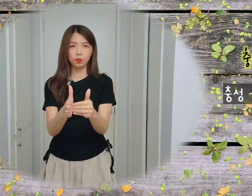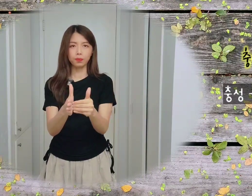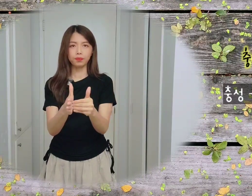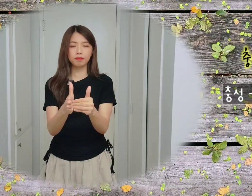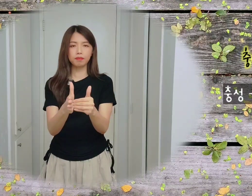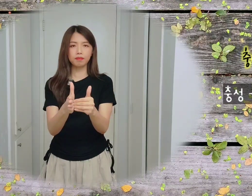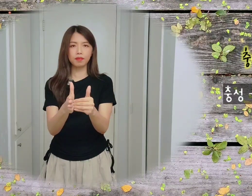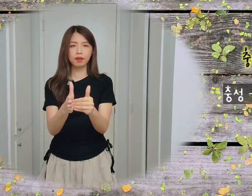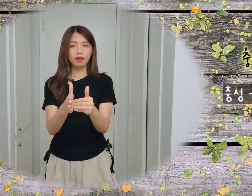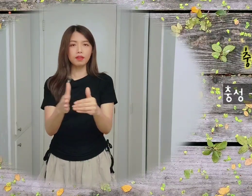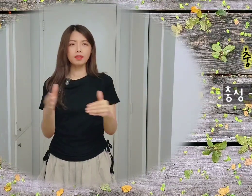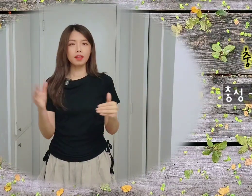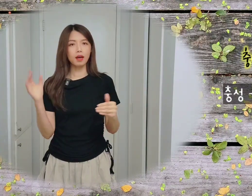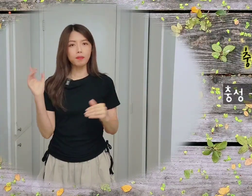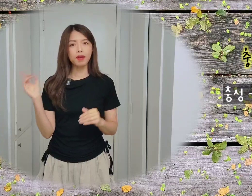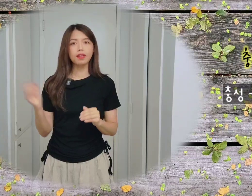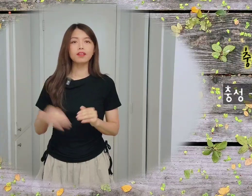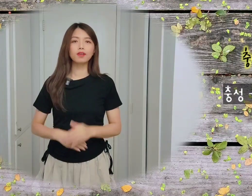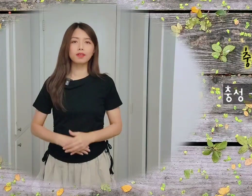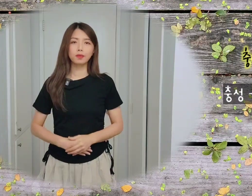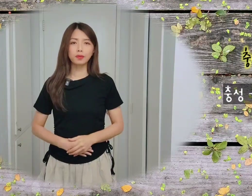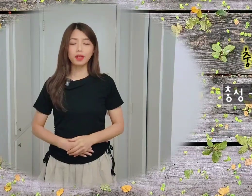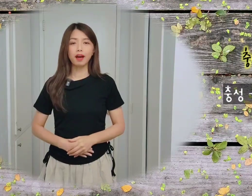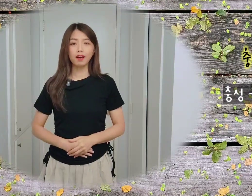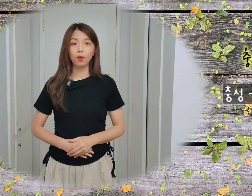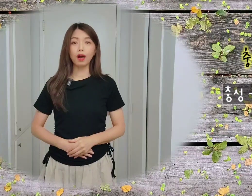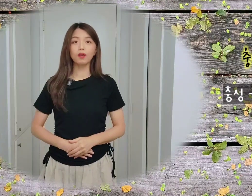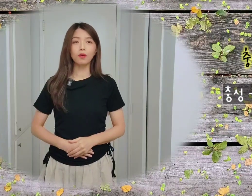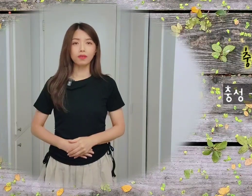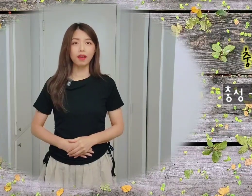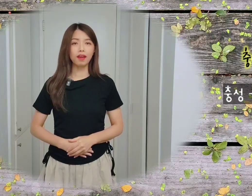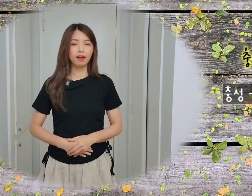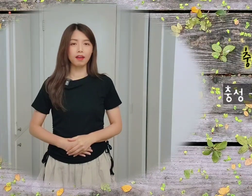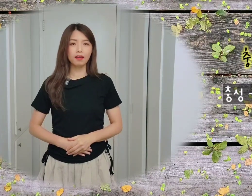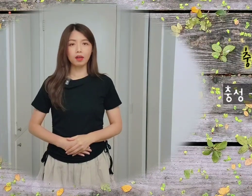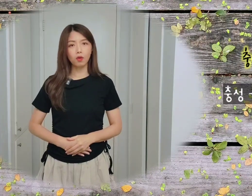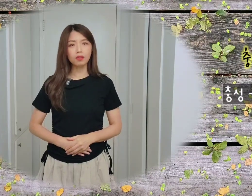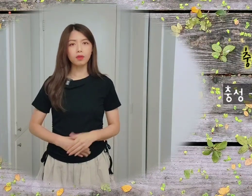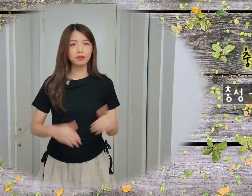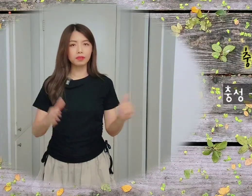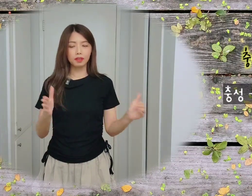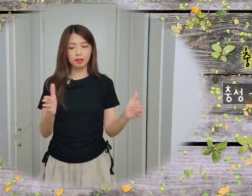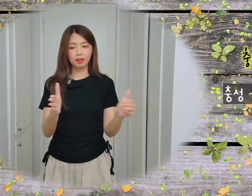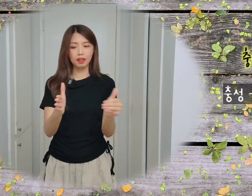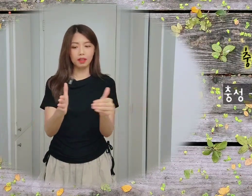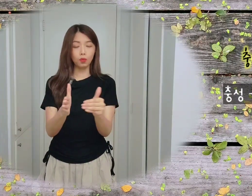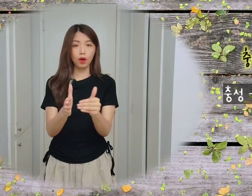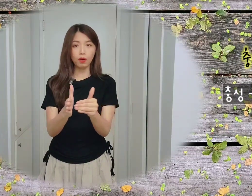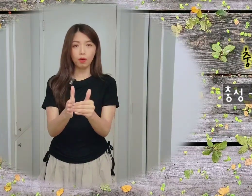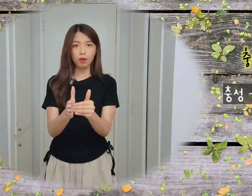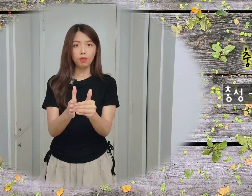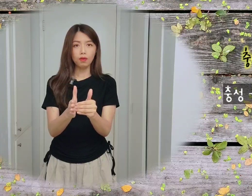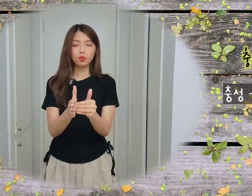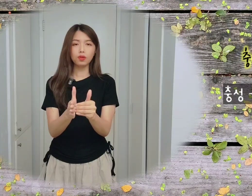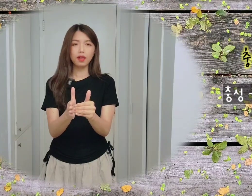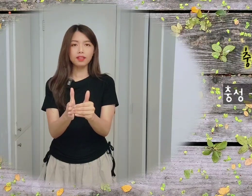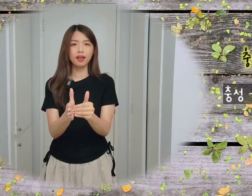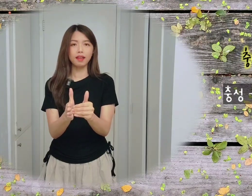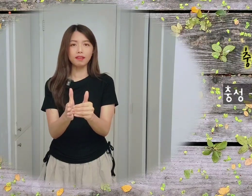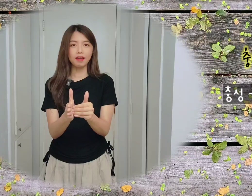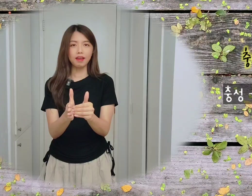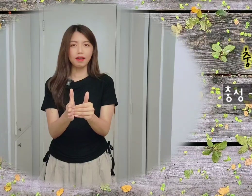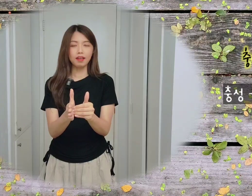혈기였었고. 사실 앞에 1절에서도 다 과거인데 제가 거기서는 이 과거 수어를